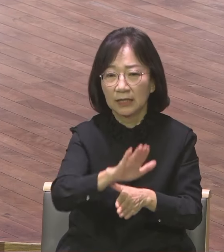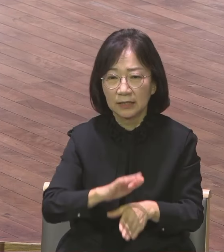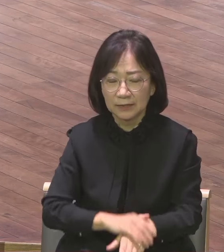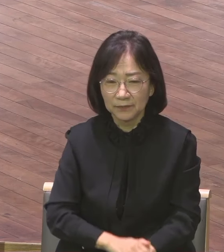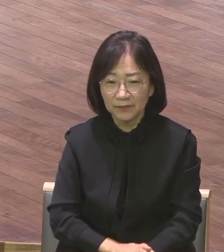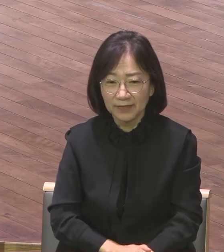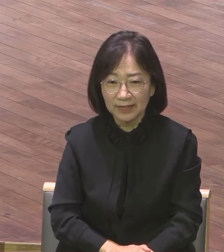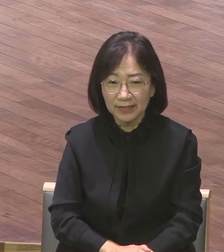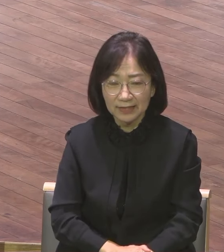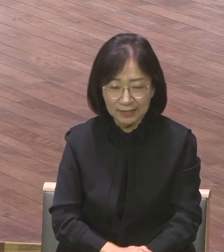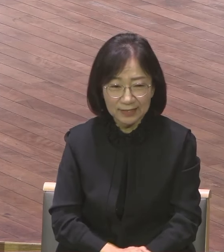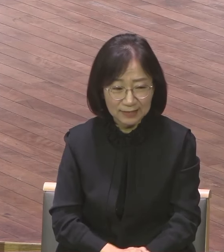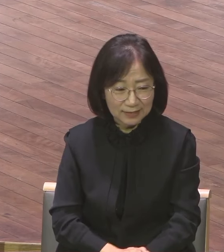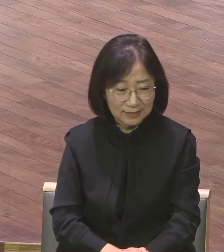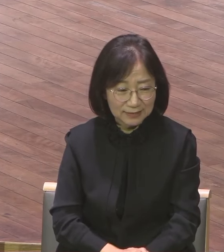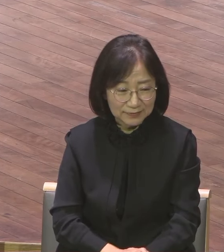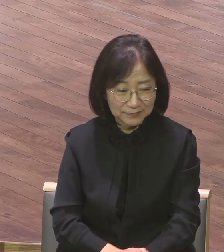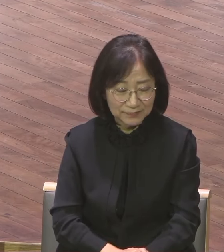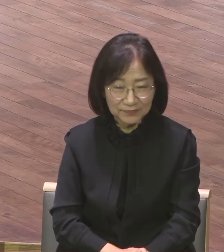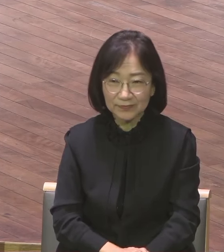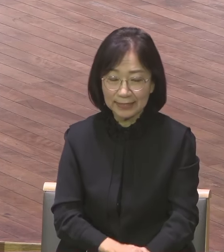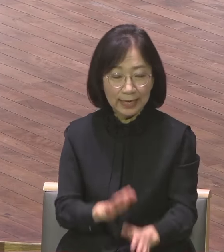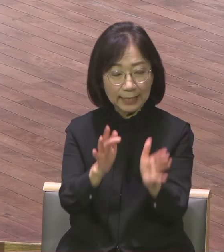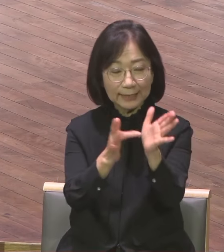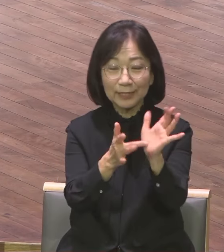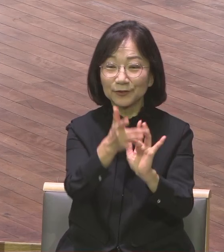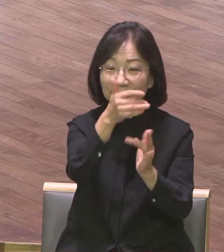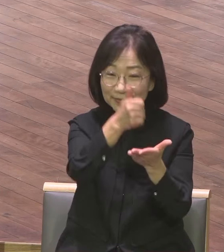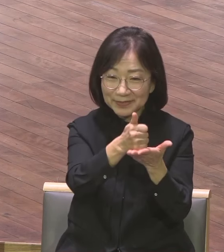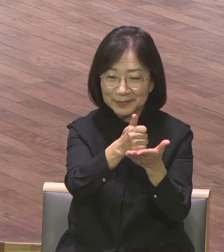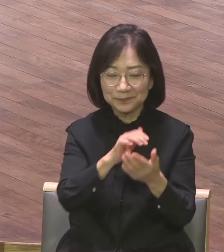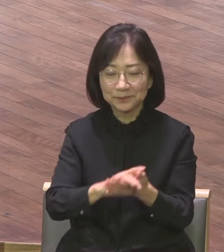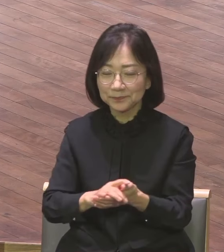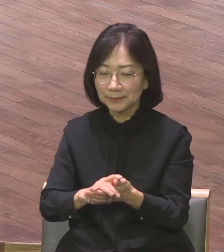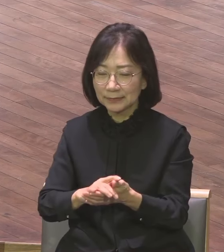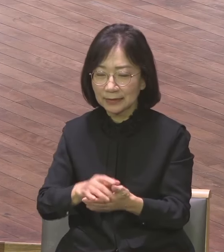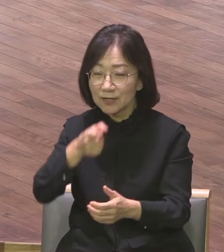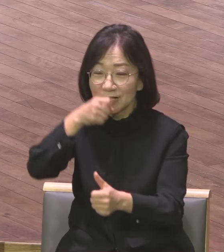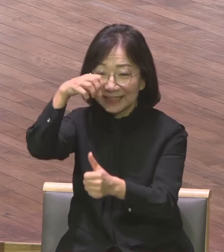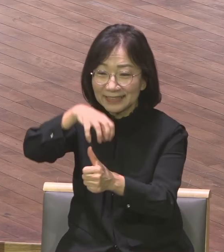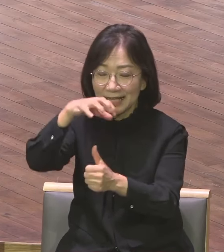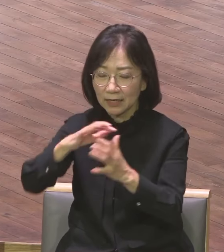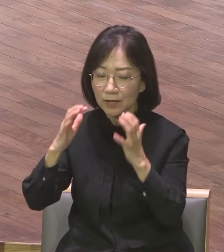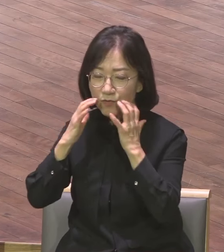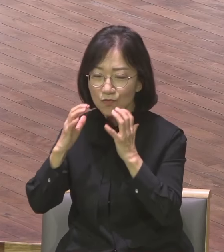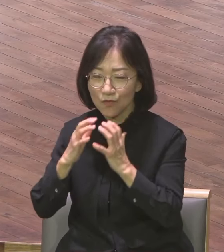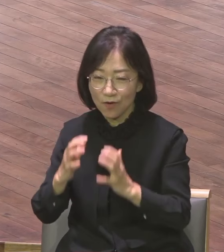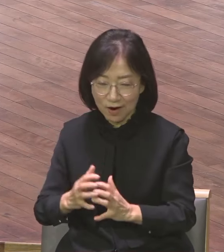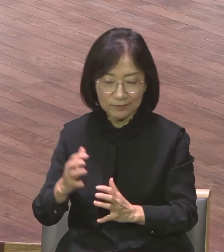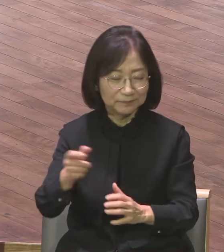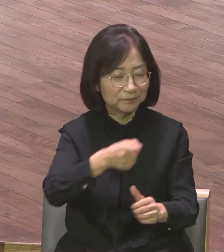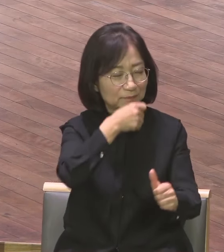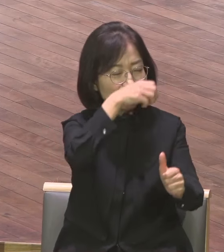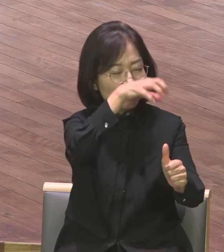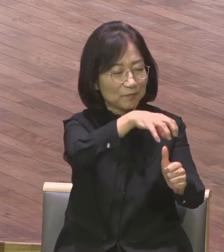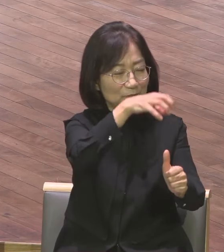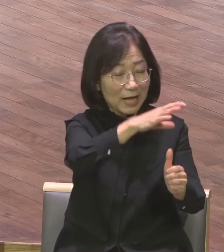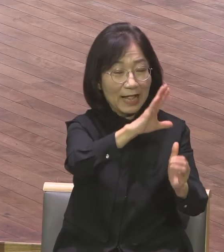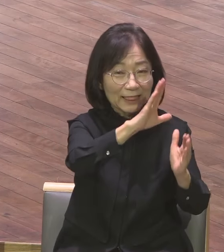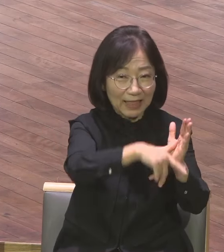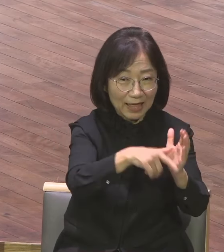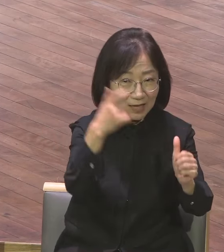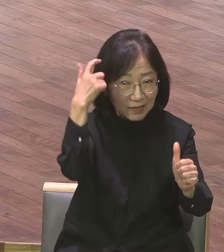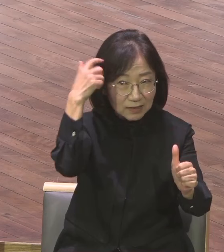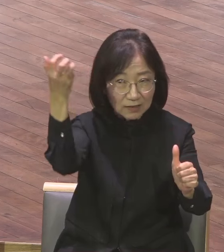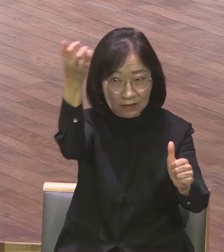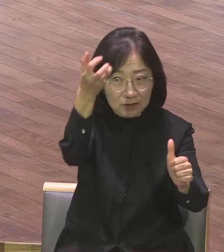이들은 예수님이 세례요한에게 세례받을 때 성령이 그에게 들어가서 그 사람과 일하시다가